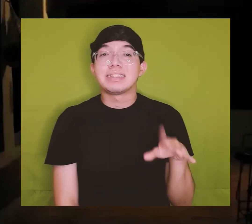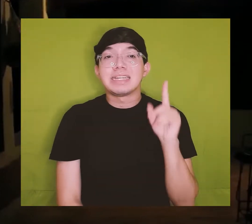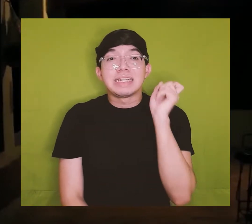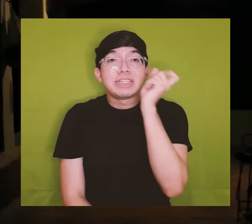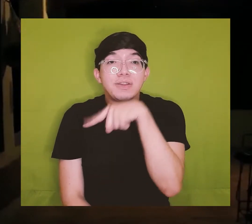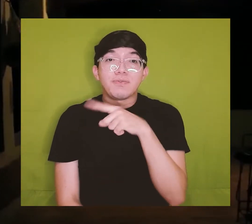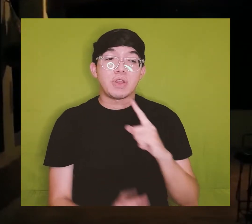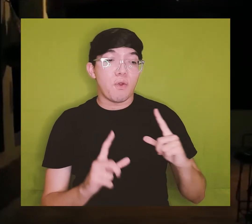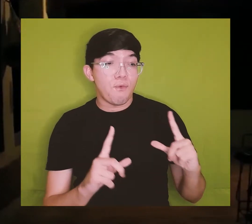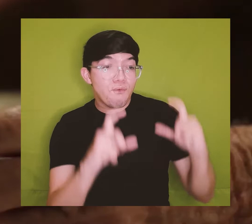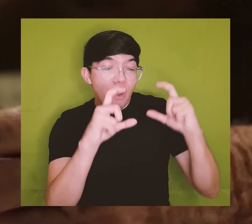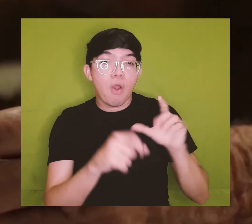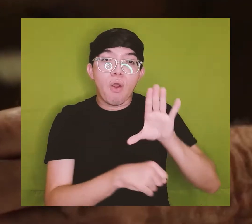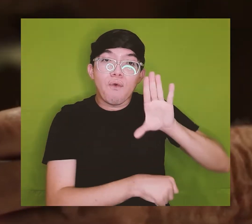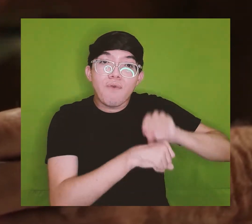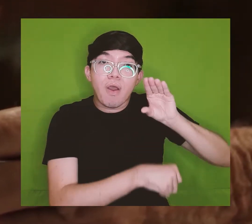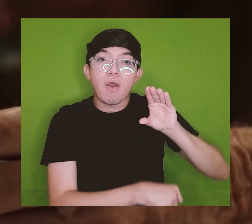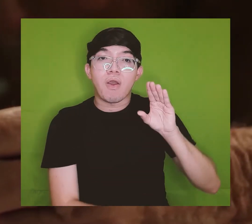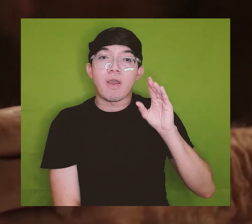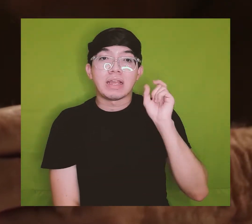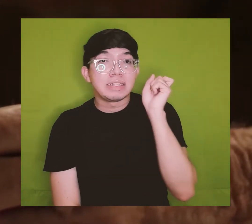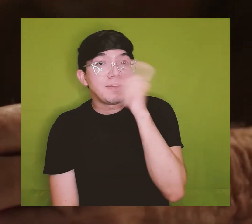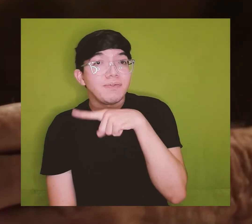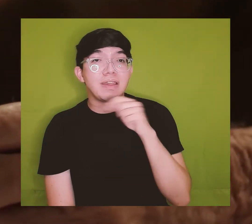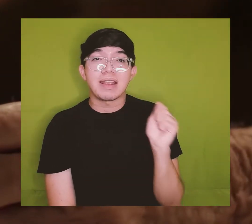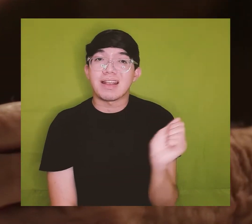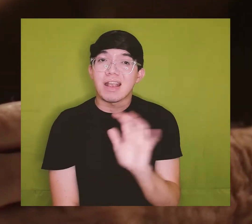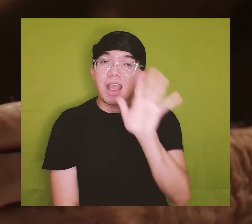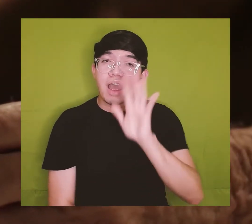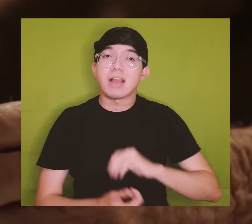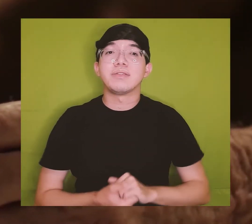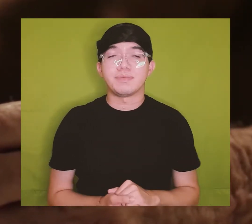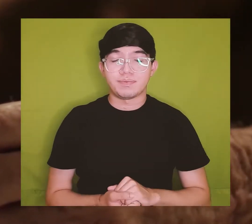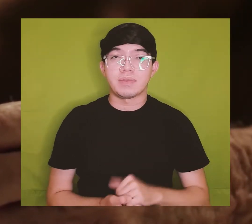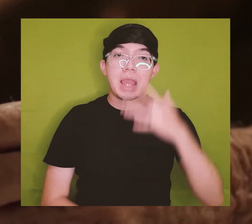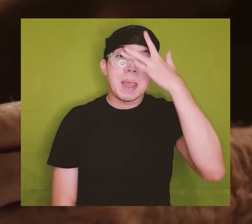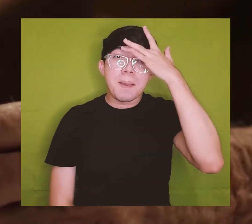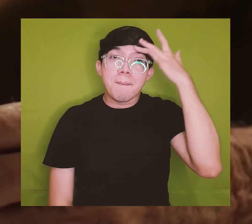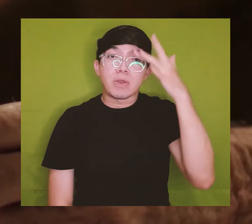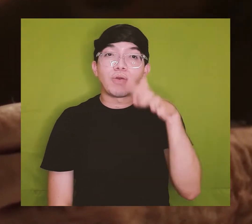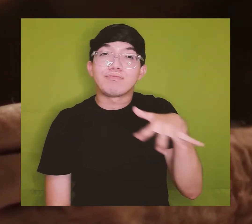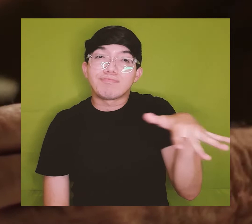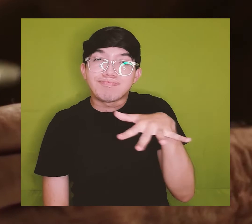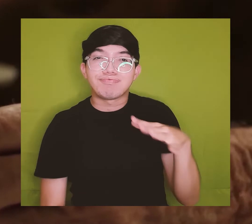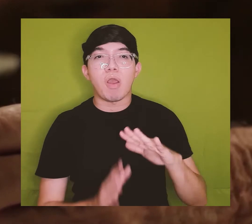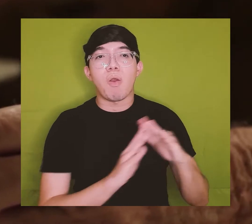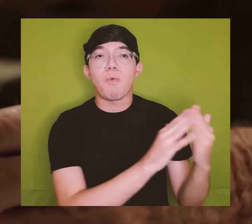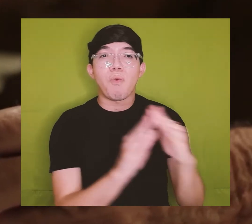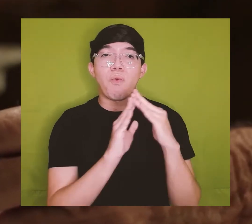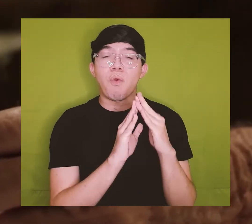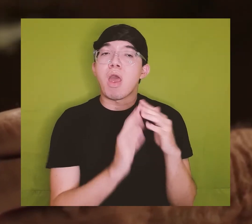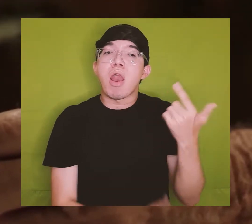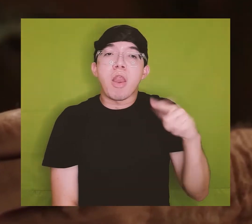ter uma fotografia sua. Era caro, entendeu? A galera de periferia não tinha condições. Eram em